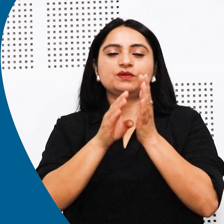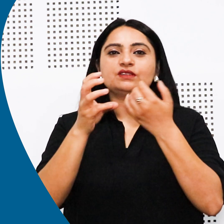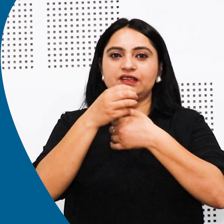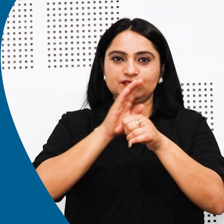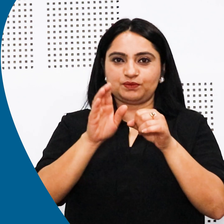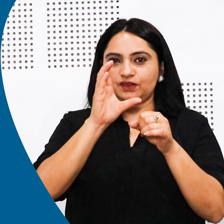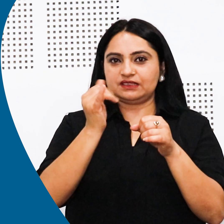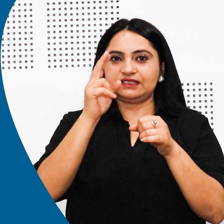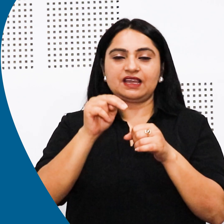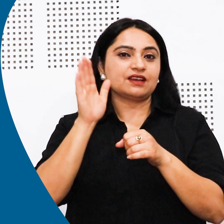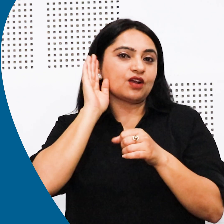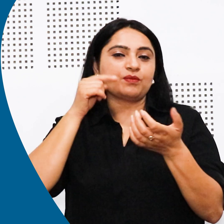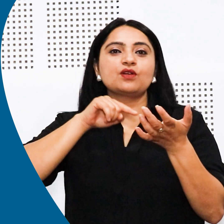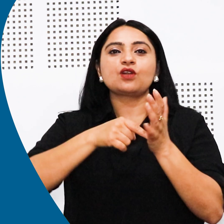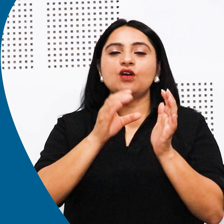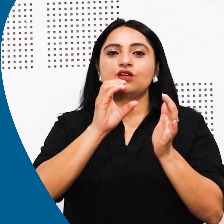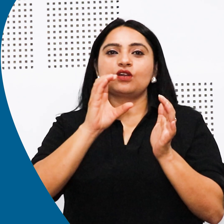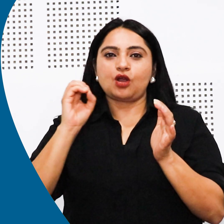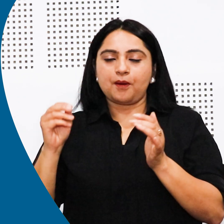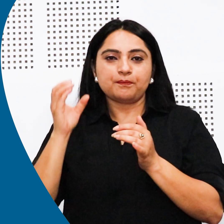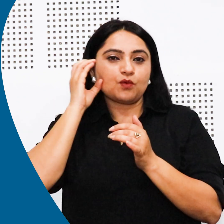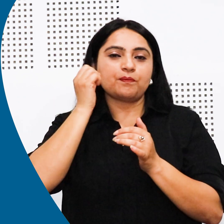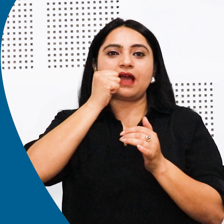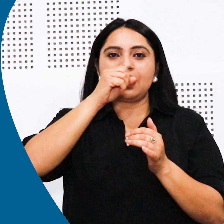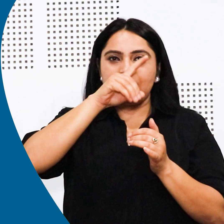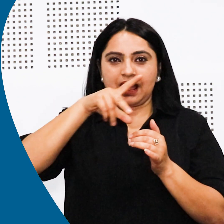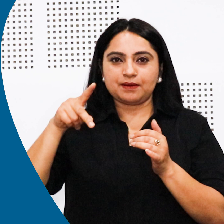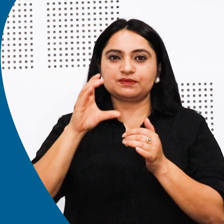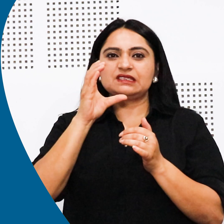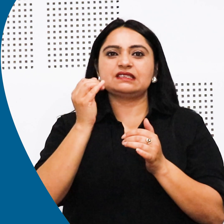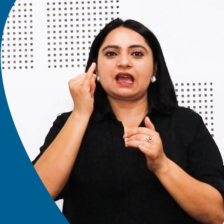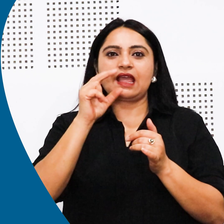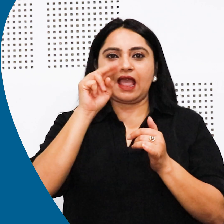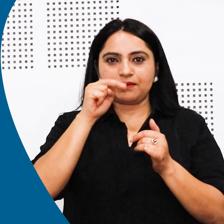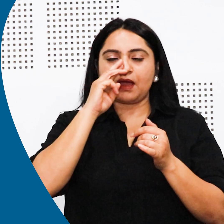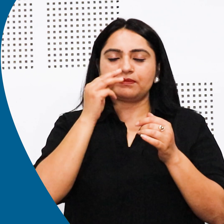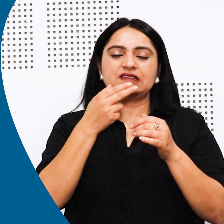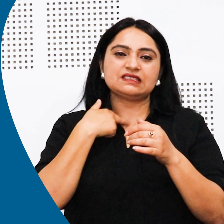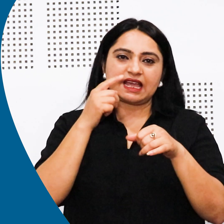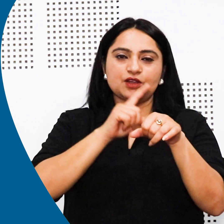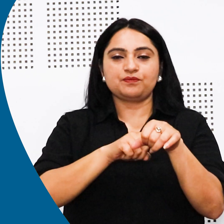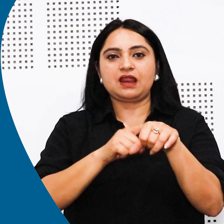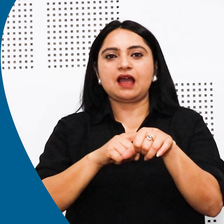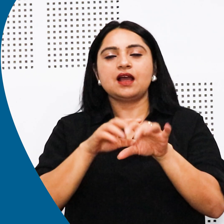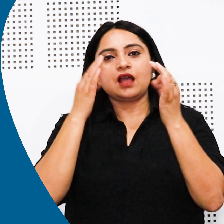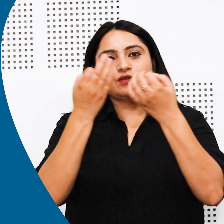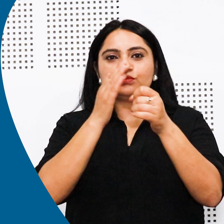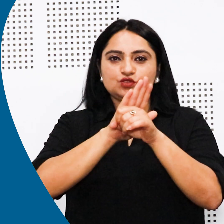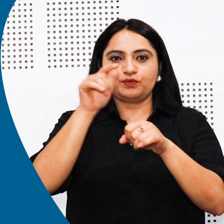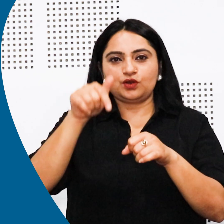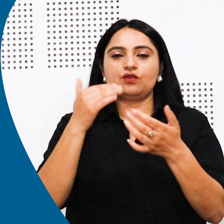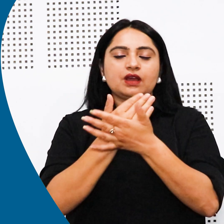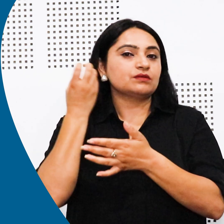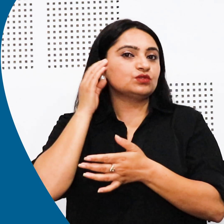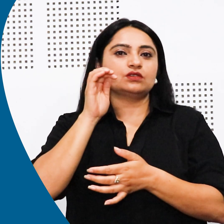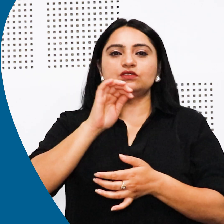देशैभरि CINखबर.com र मोबाइल एप CIN मा पनि चाहेको बेला विश्वभरि नै कार्यक्रम हाम्रो पालिका